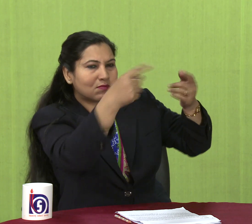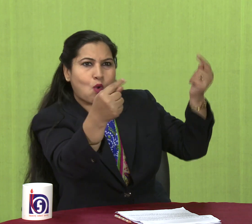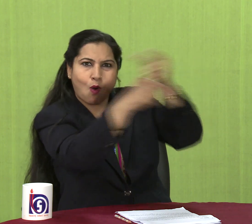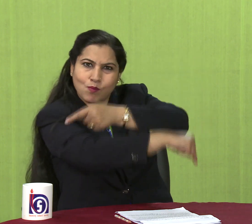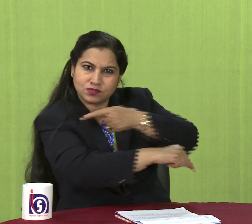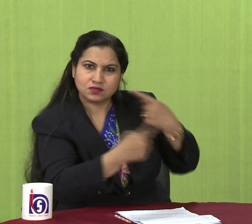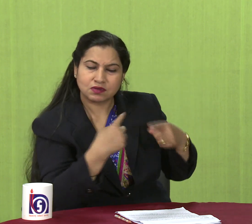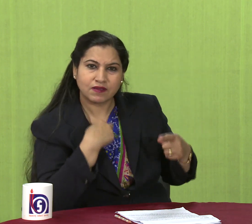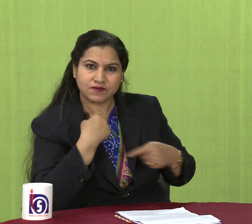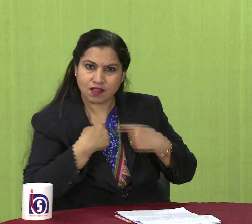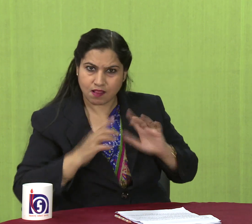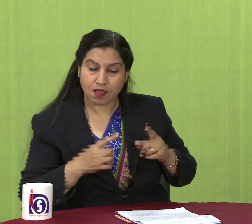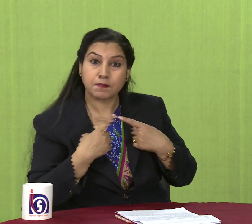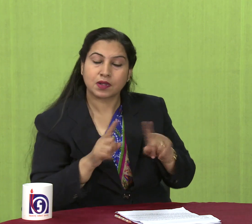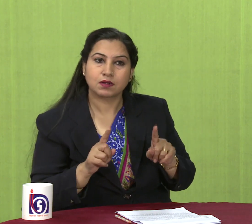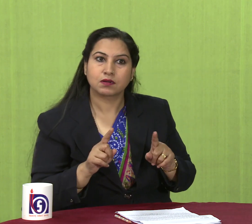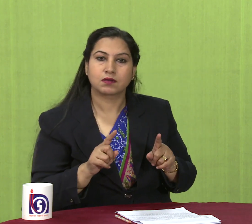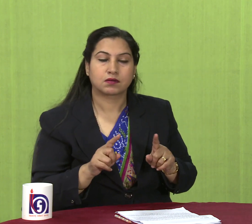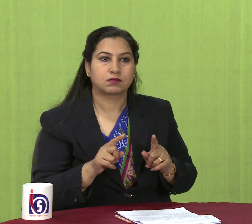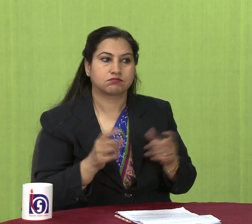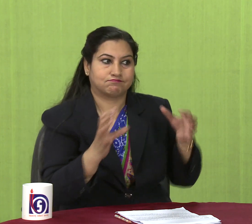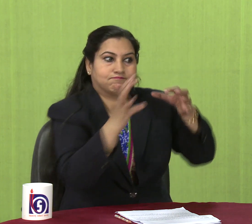लेकिन है नहीं।